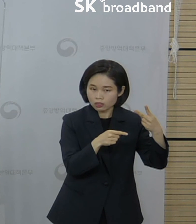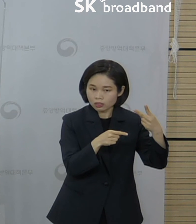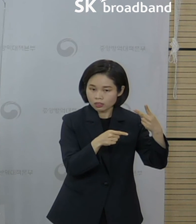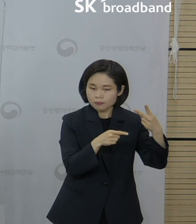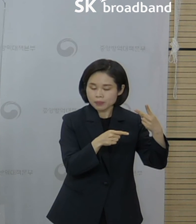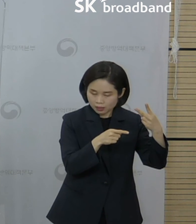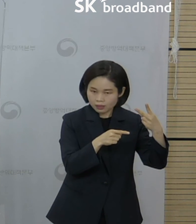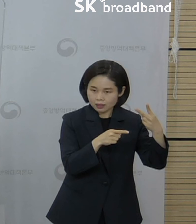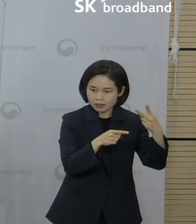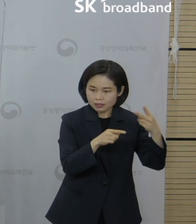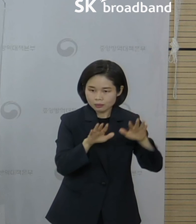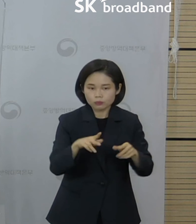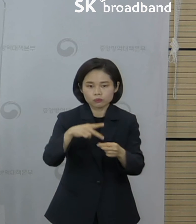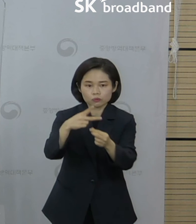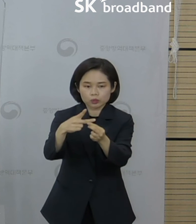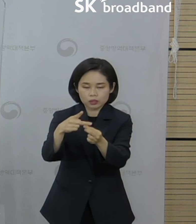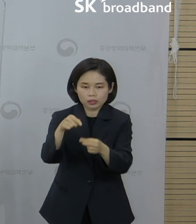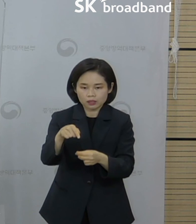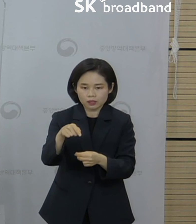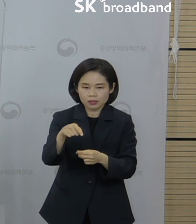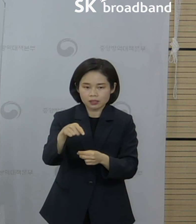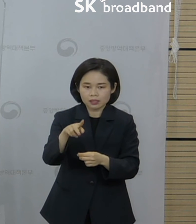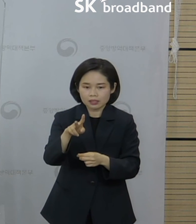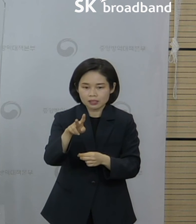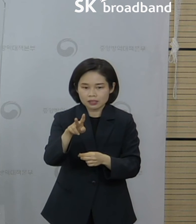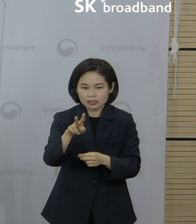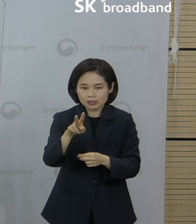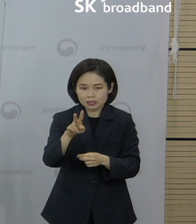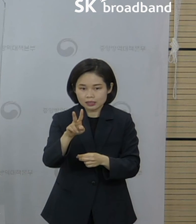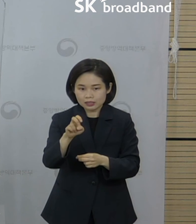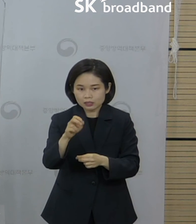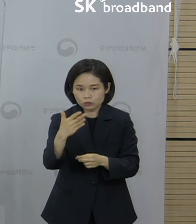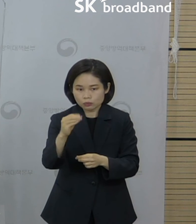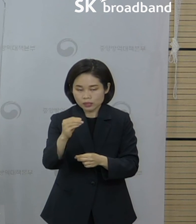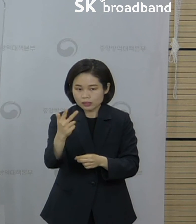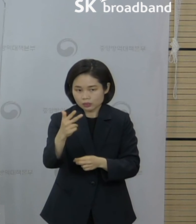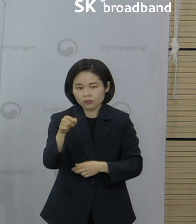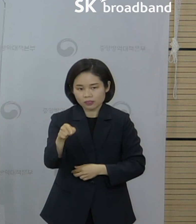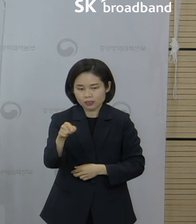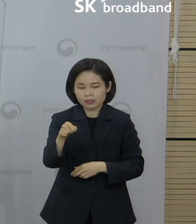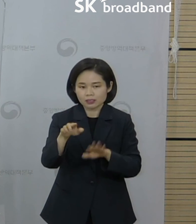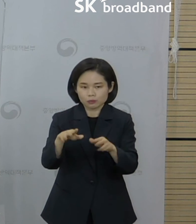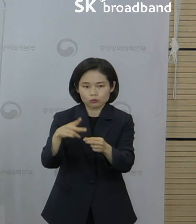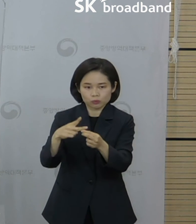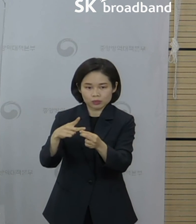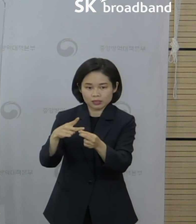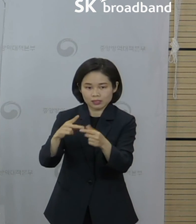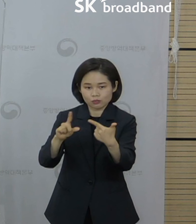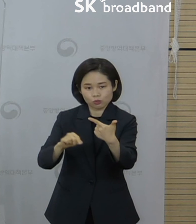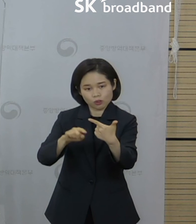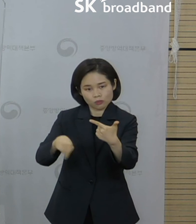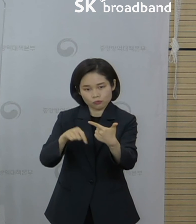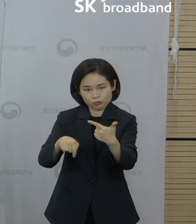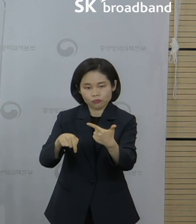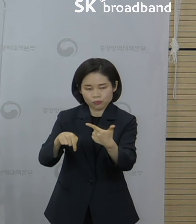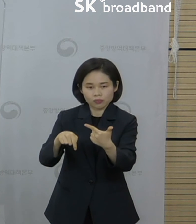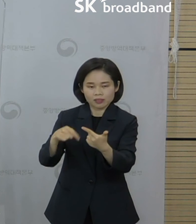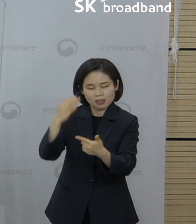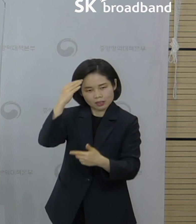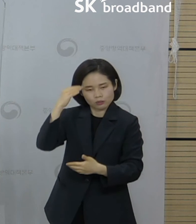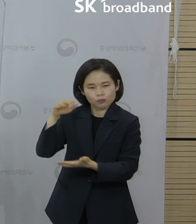이후에 두 번째 코박스로부터 도착되는 물량입니다. 이상입니다.